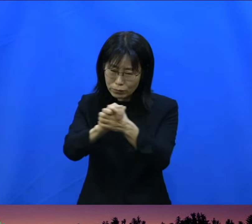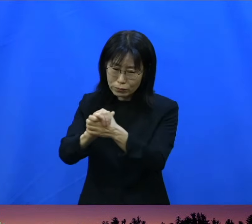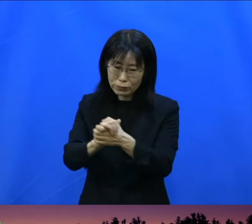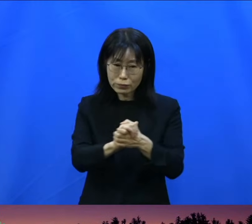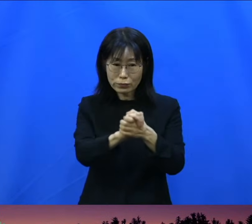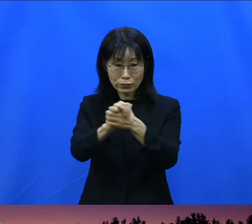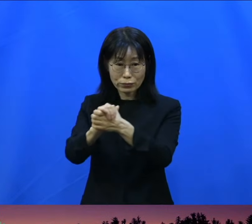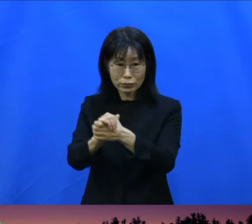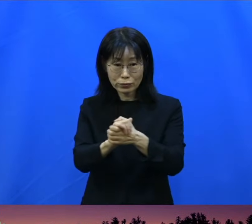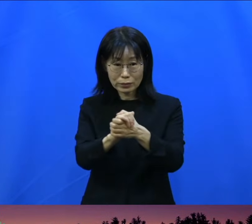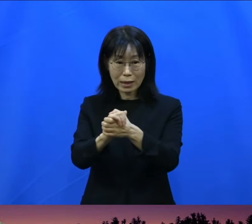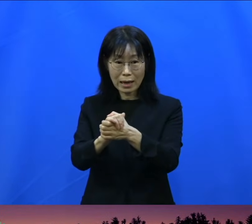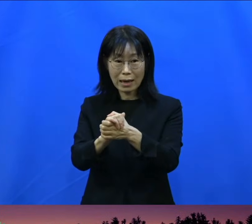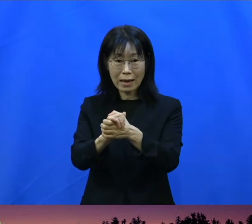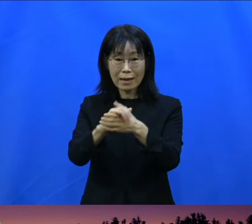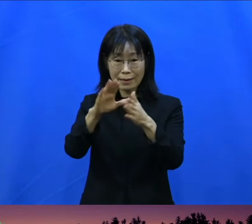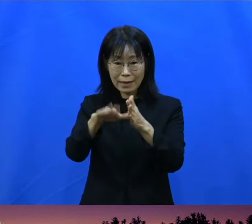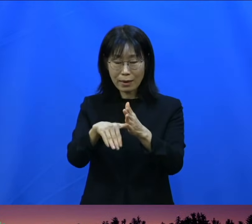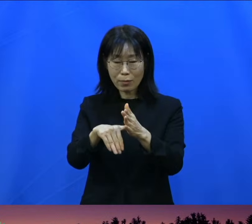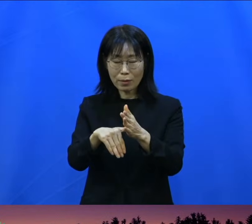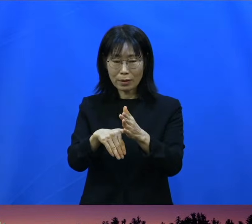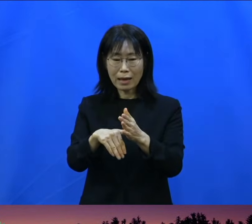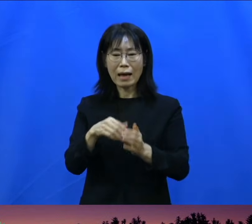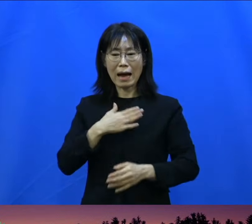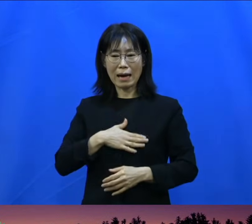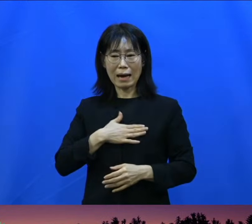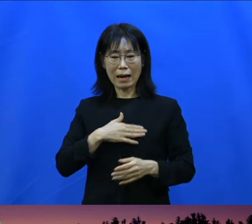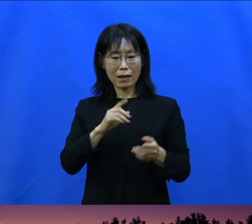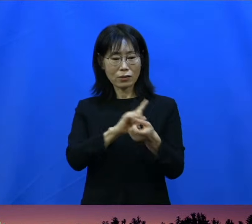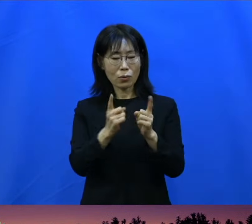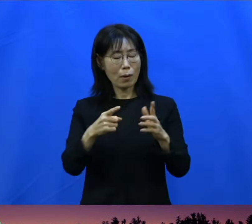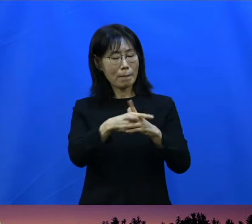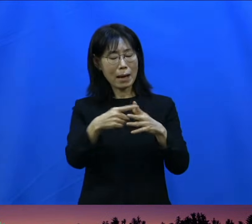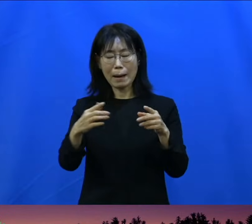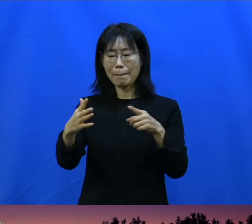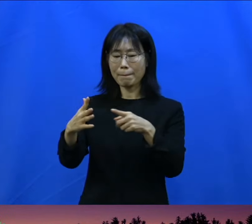걸려. 약간만 마음이 언짢은 것에서 다 걸려요.